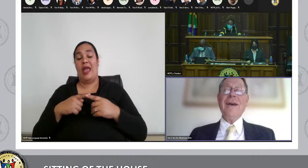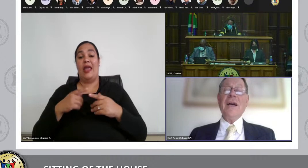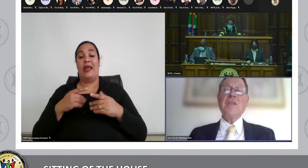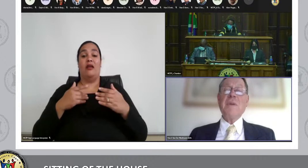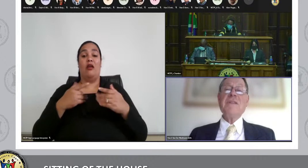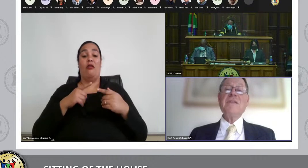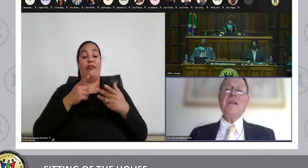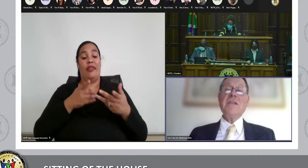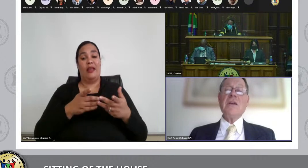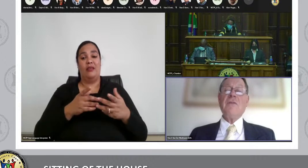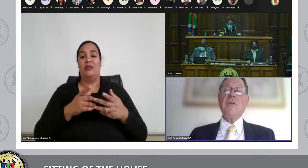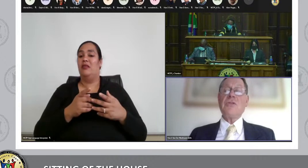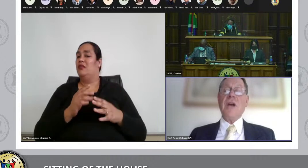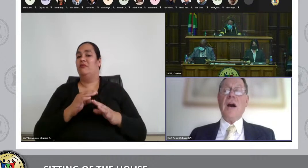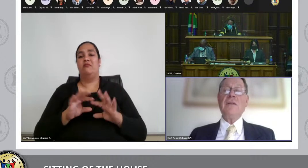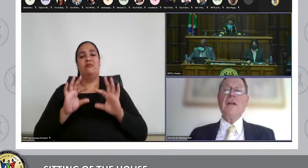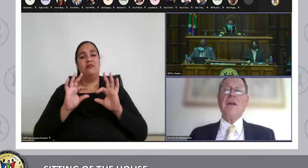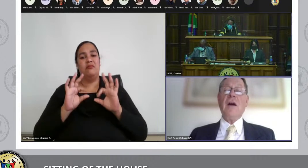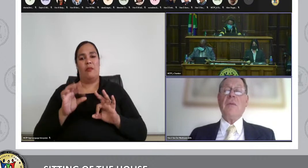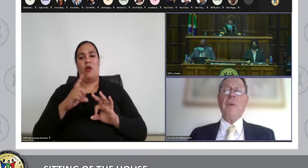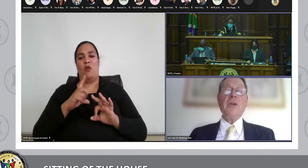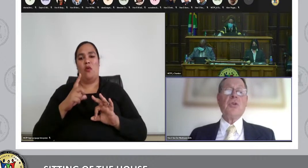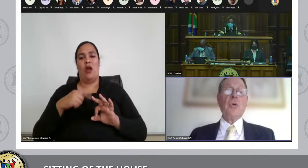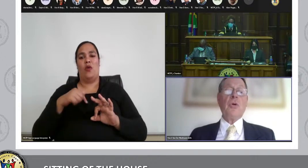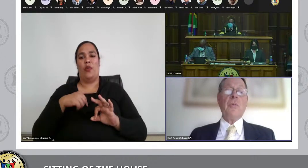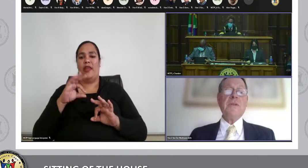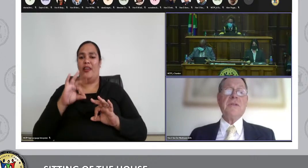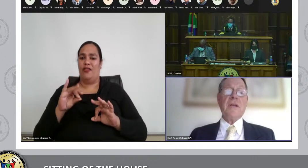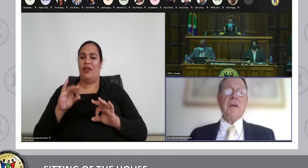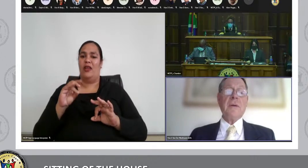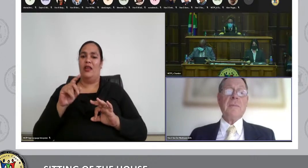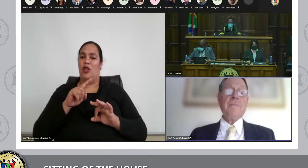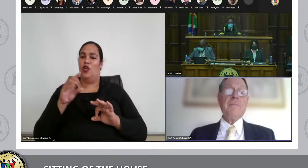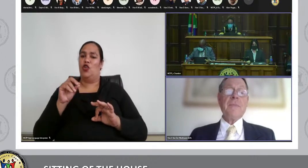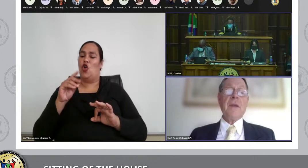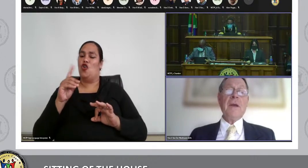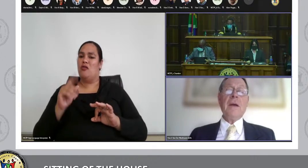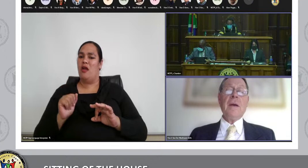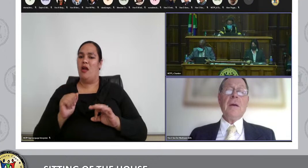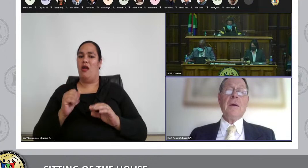gesag is presies wat ons dag na dag by die Zondo-kommissie sien.